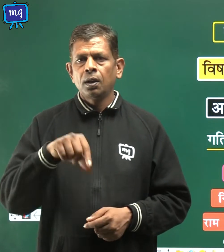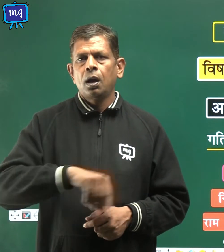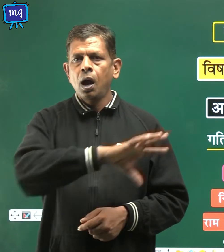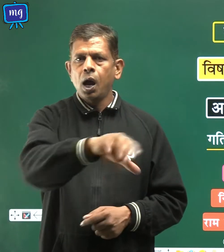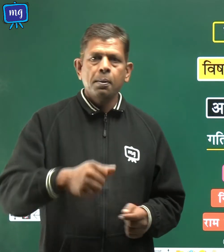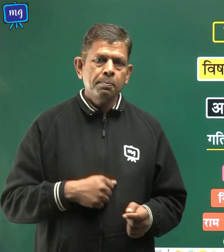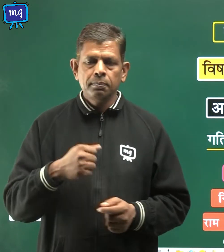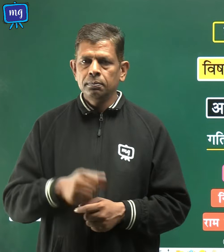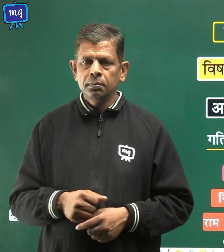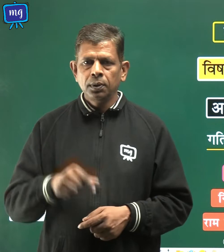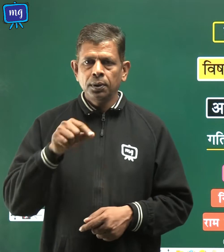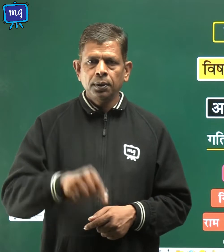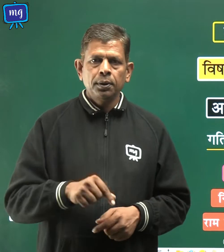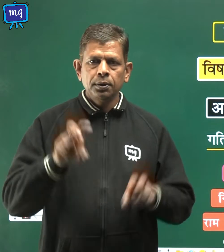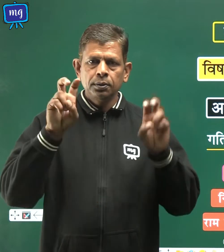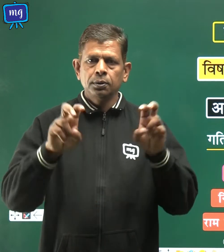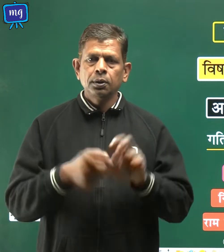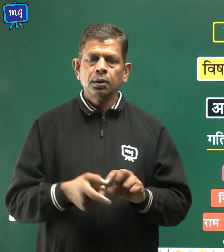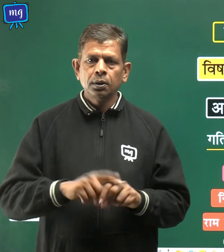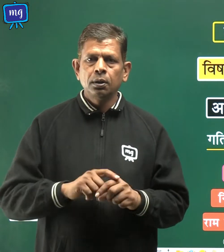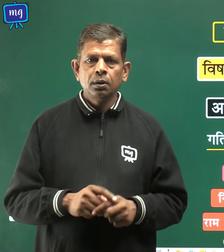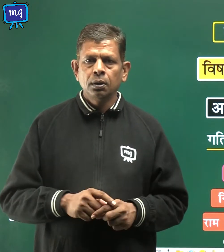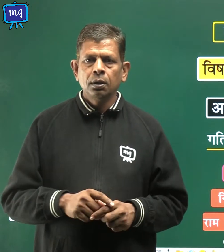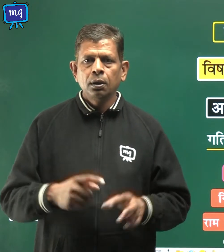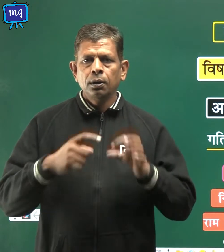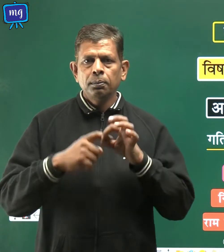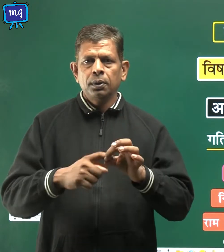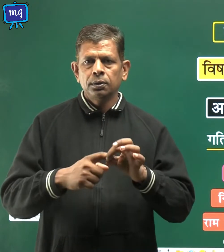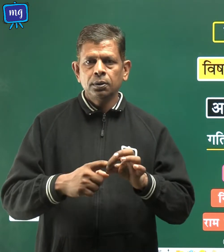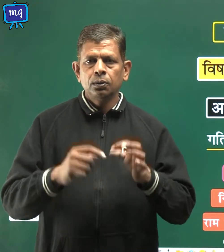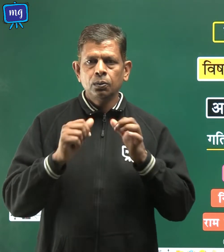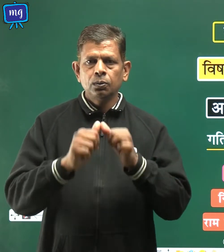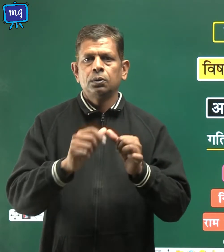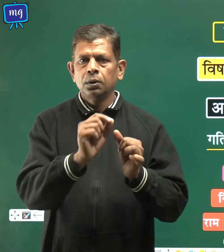आज हम इस अध्याय के प्रश्नोत्तर करेंगे।